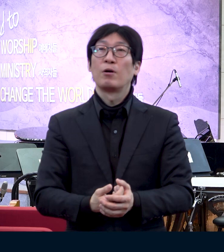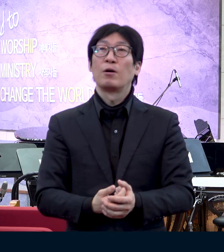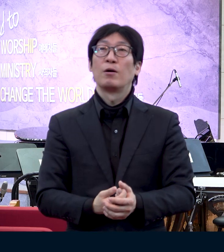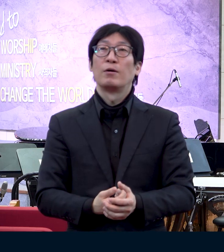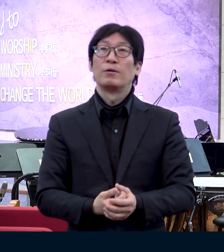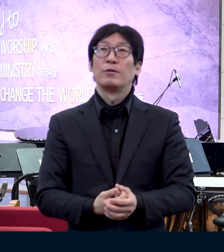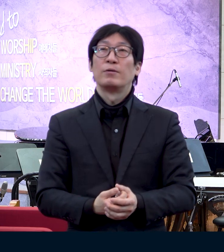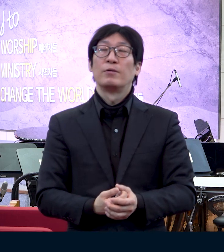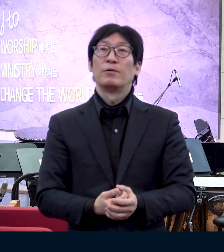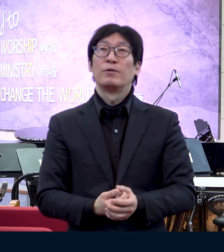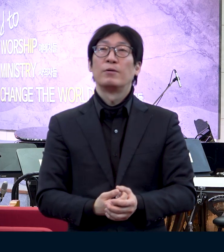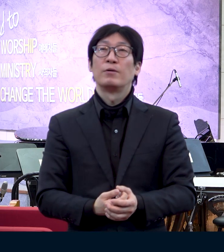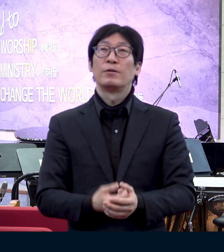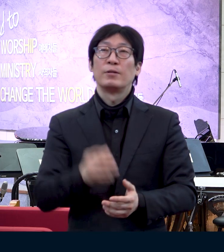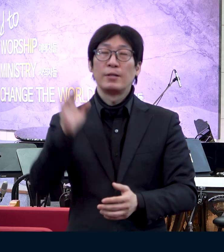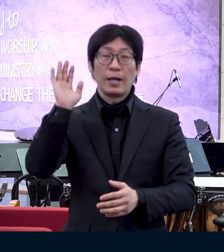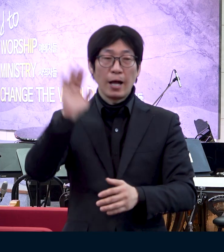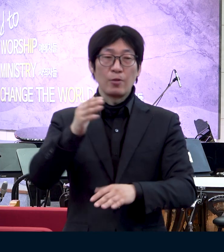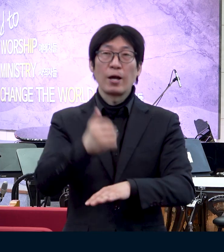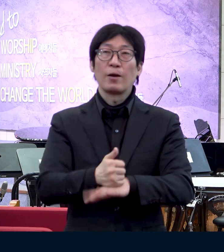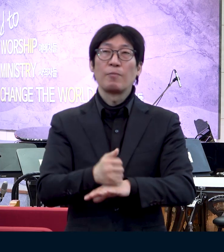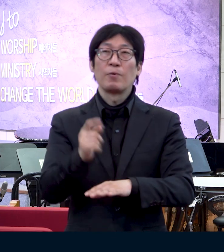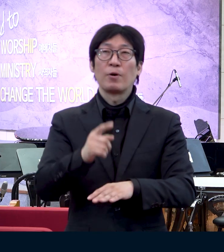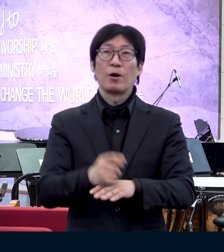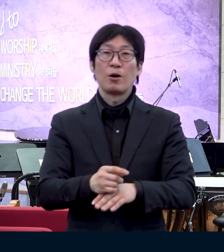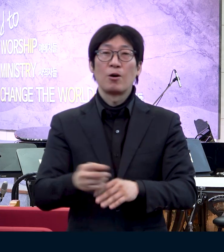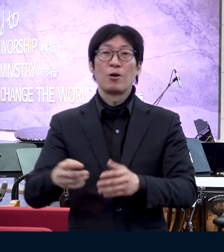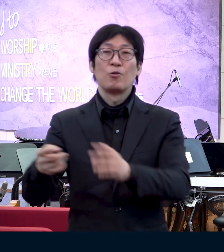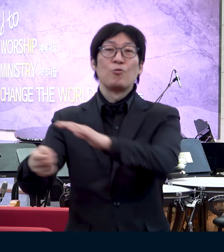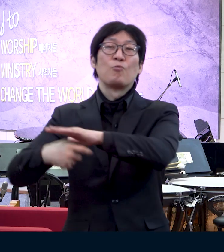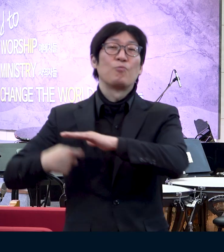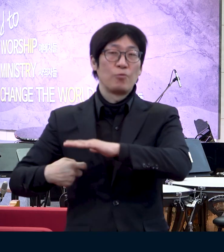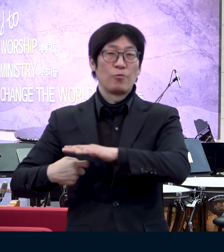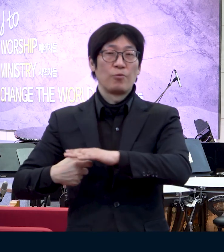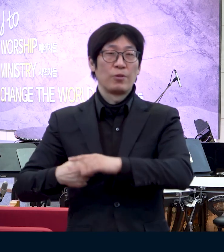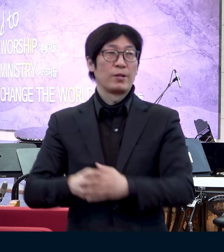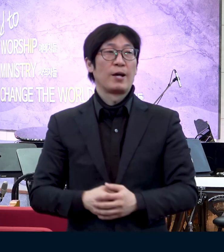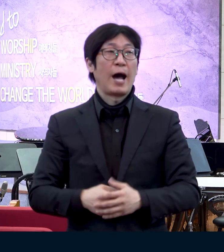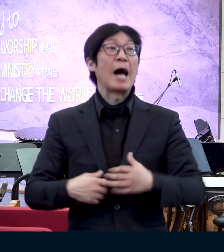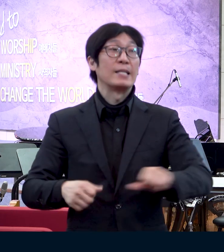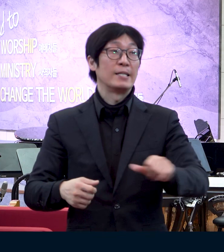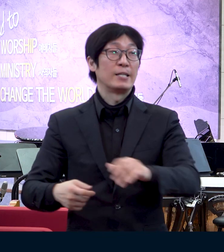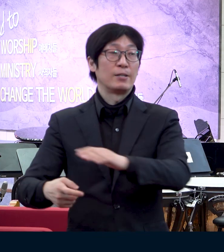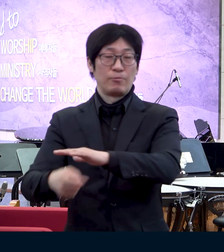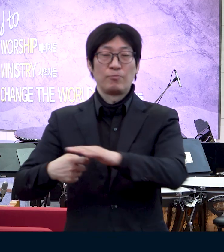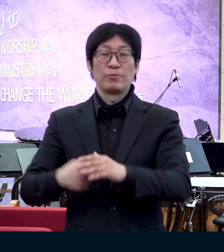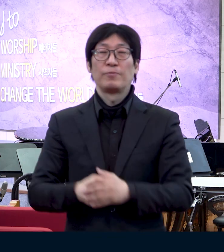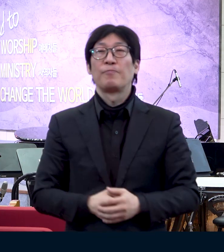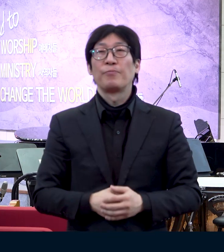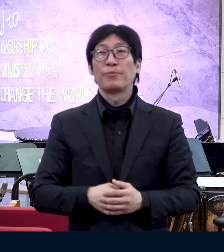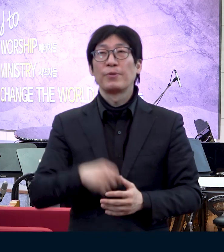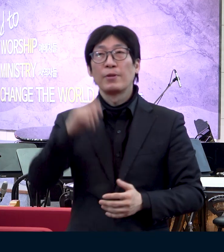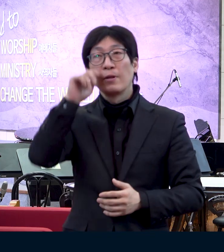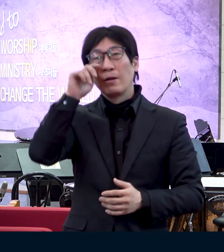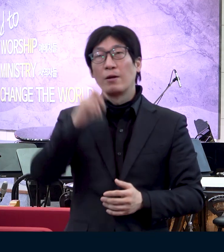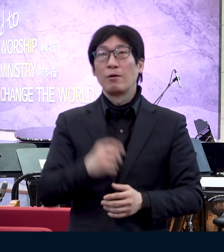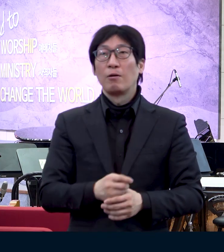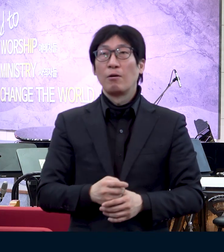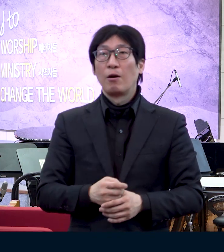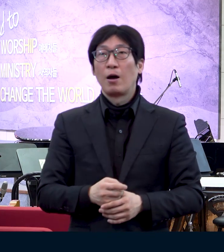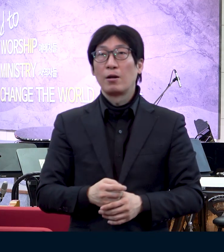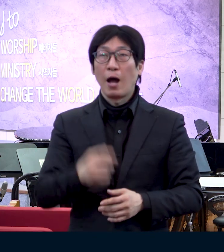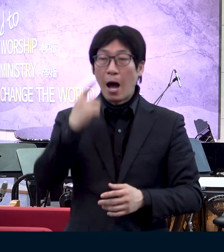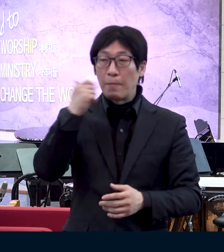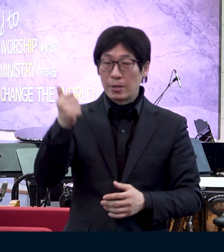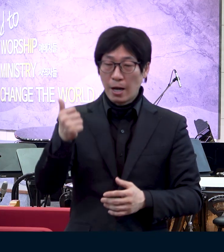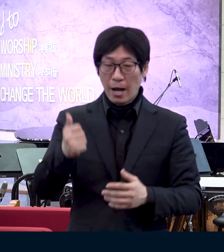막 묻는데 처음에 말을 안 해. 나중에 알고 보니까 정육점에서 훔쳐온 거예요. 그래서